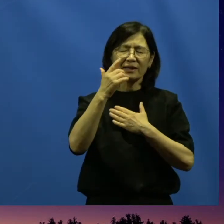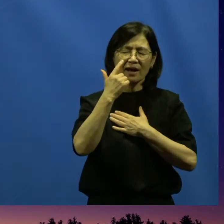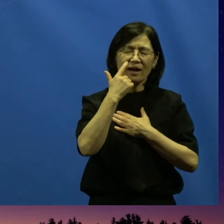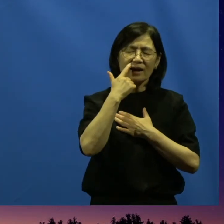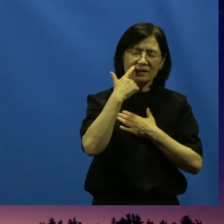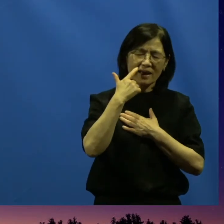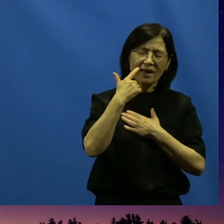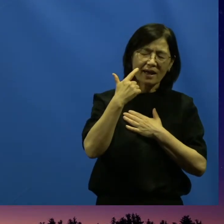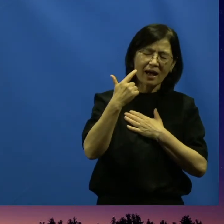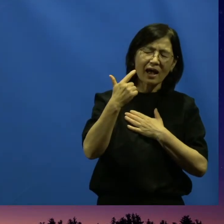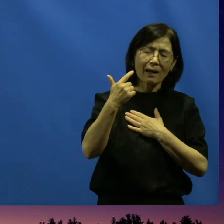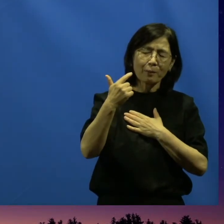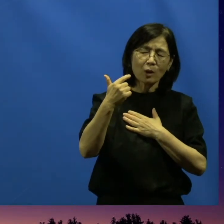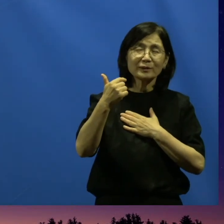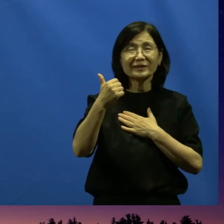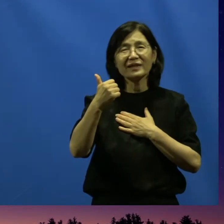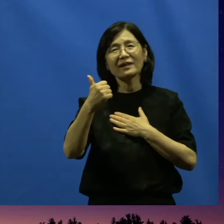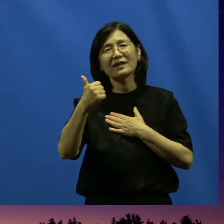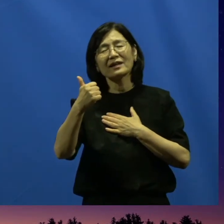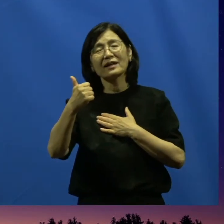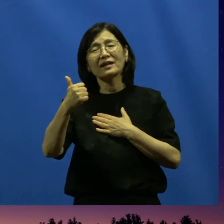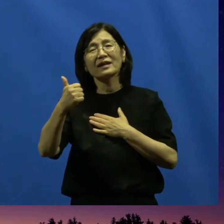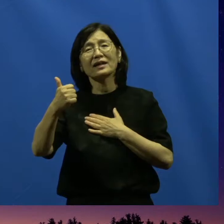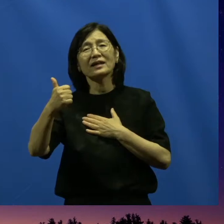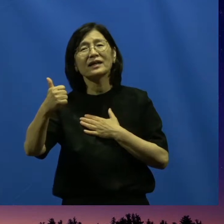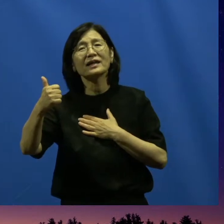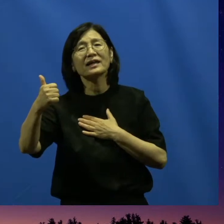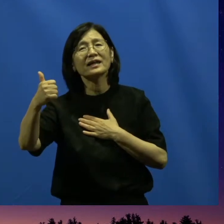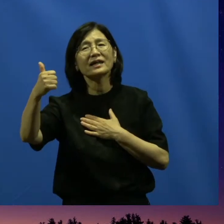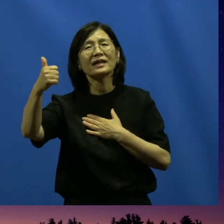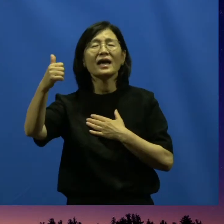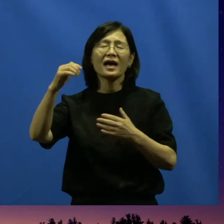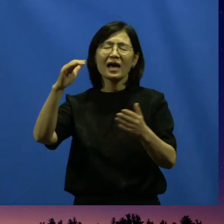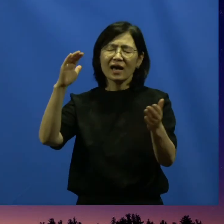사랑합니다 내 아버지.